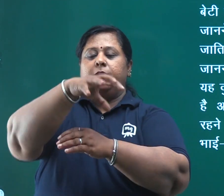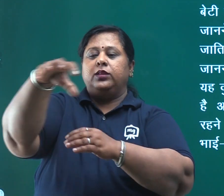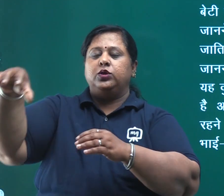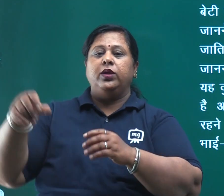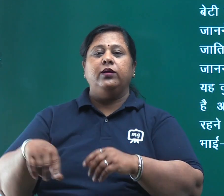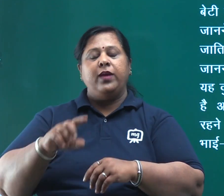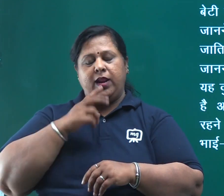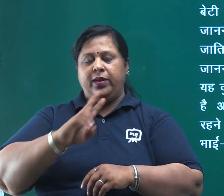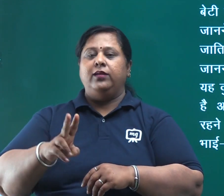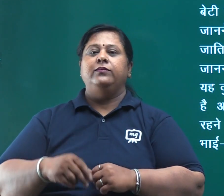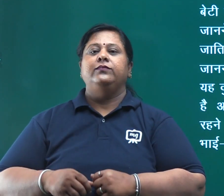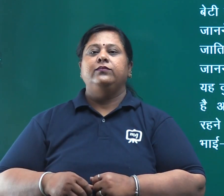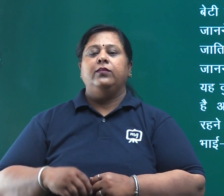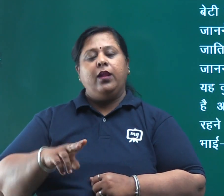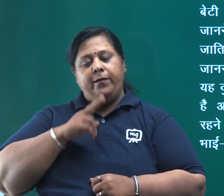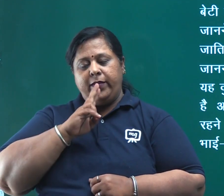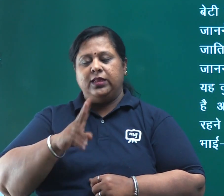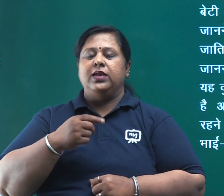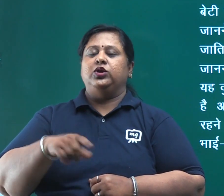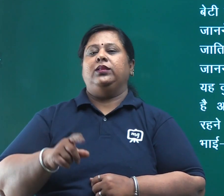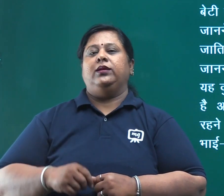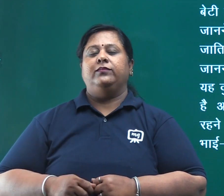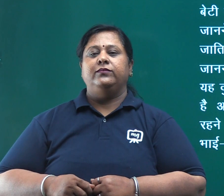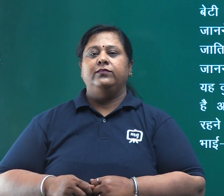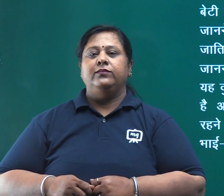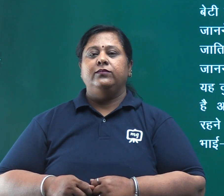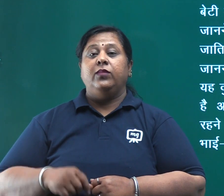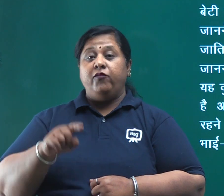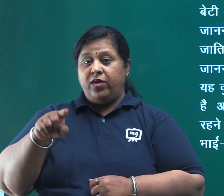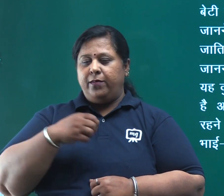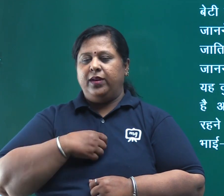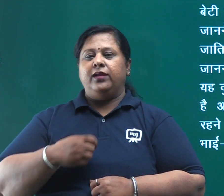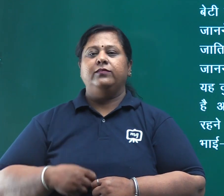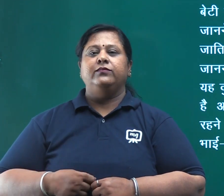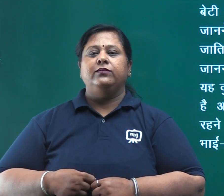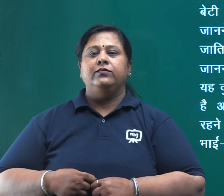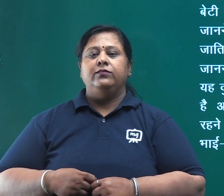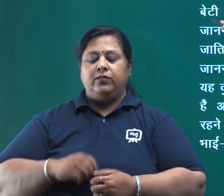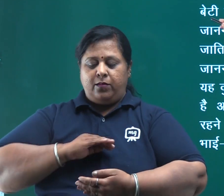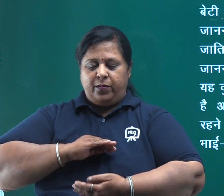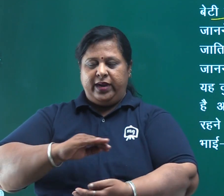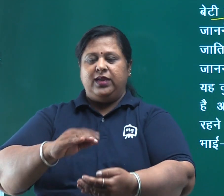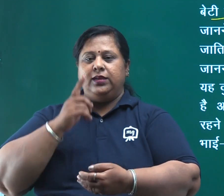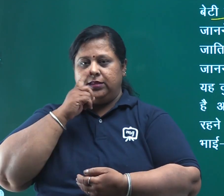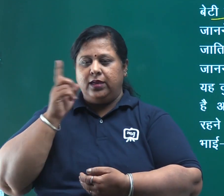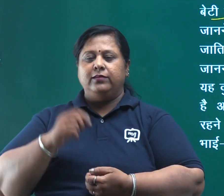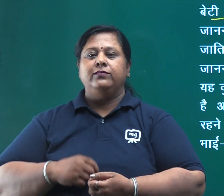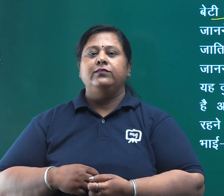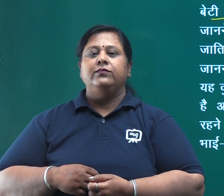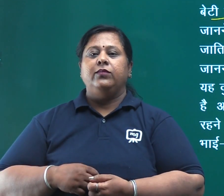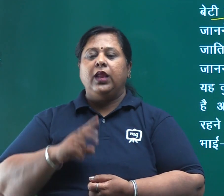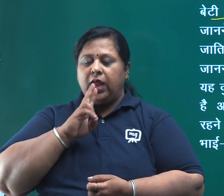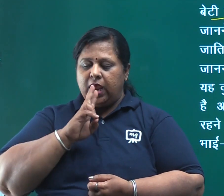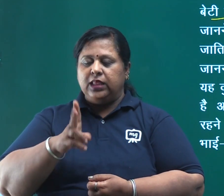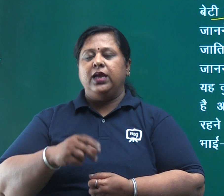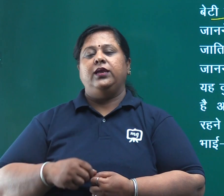बारे में बताना चाहते हैं। वे अपनी बेटी से